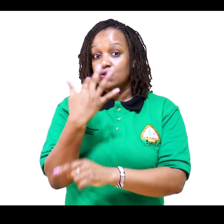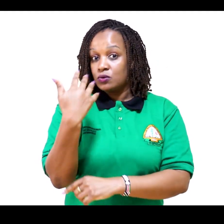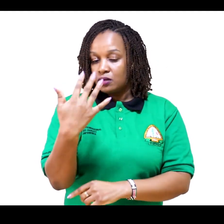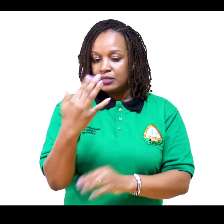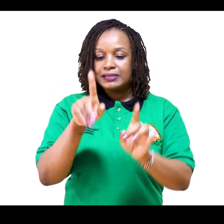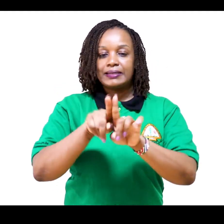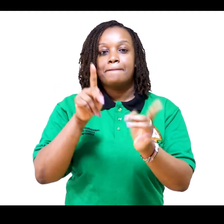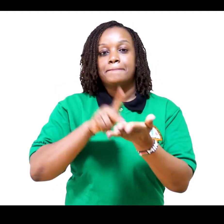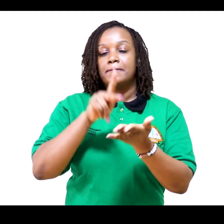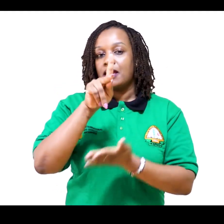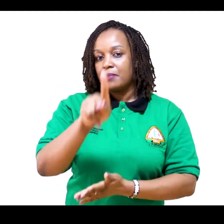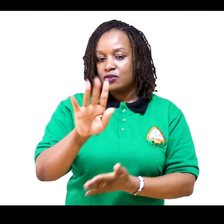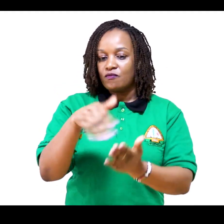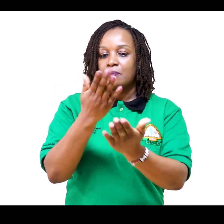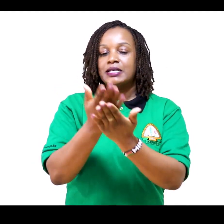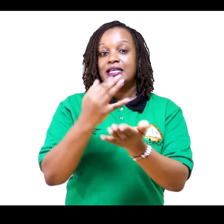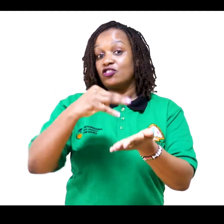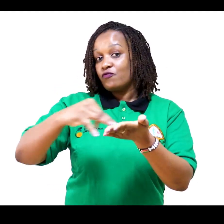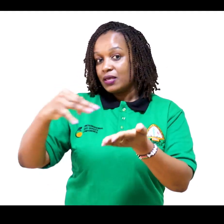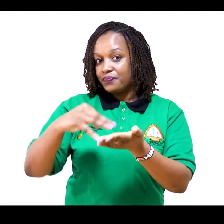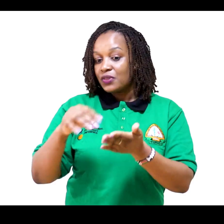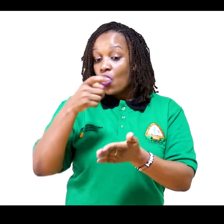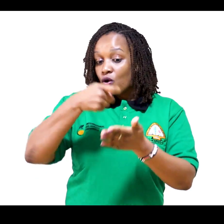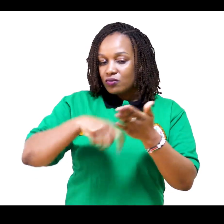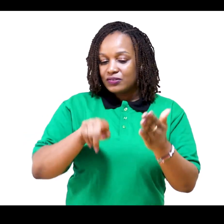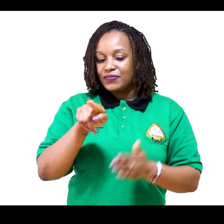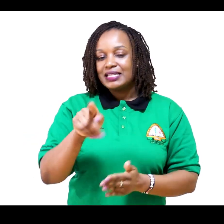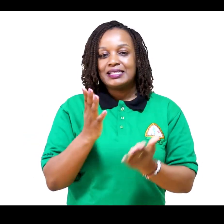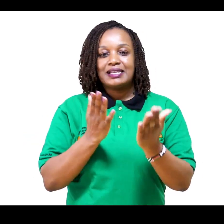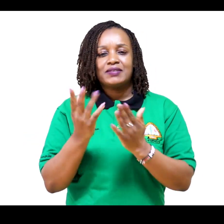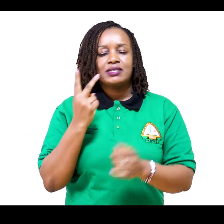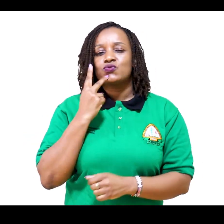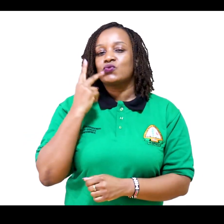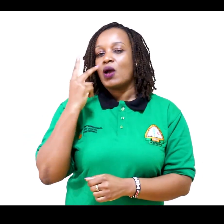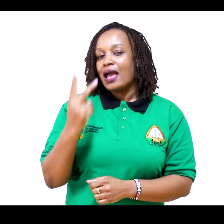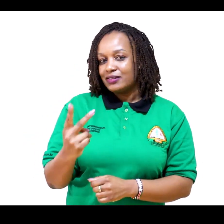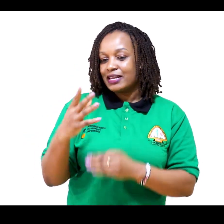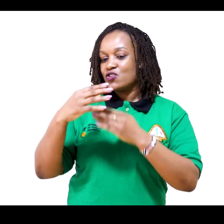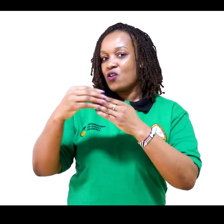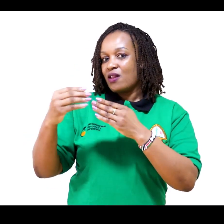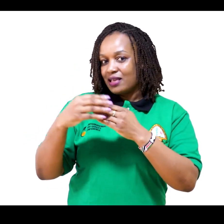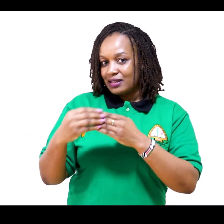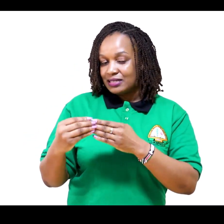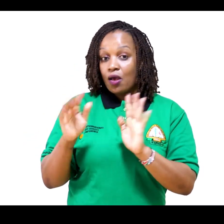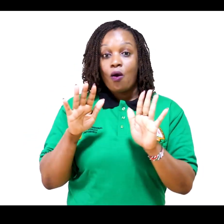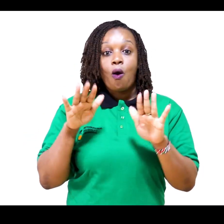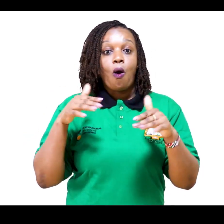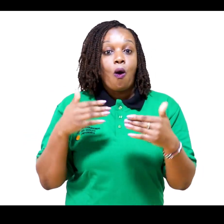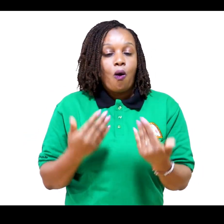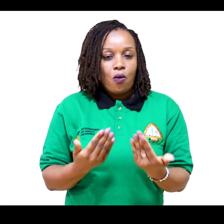ipasavyo na hati zinazoambatana, malipo ya ada za maombi. Gharama ya huduma hii ni